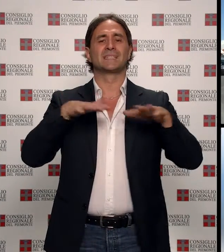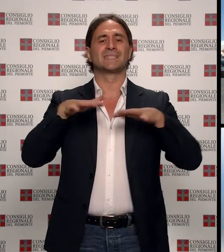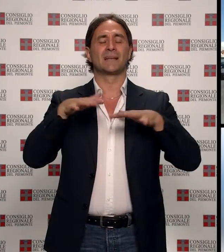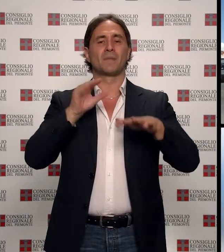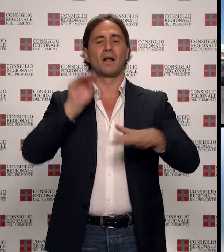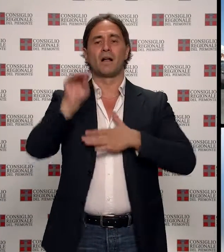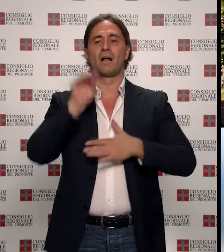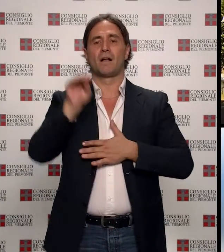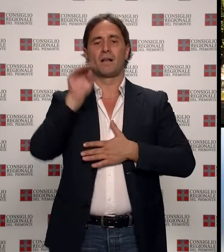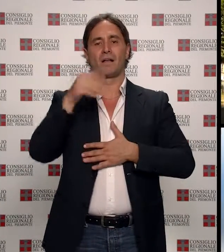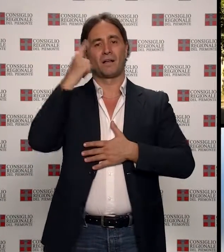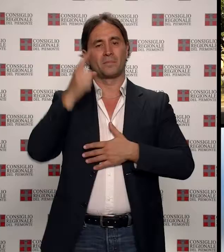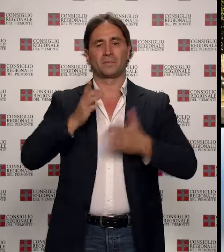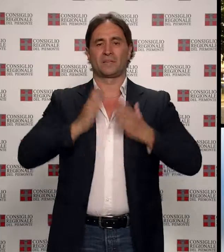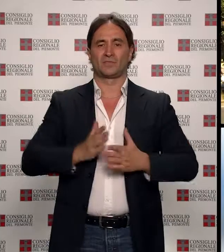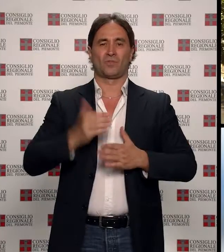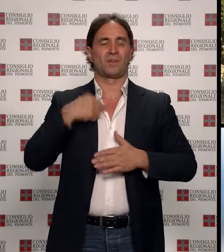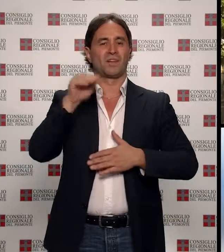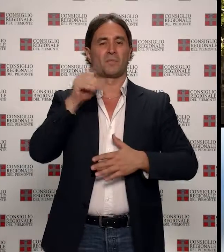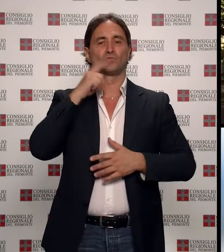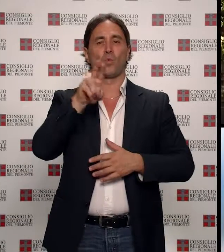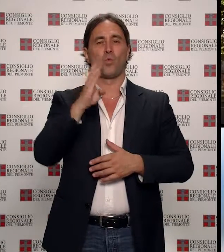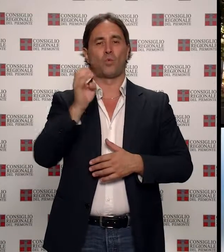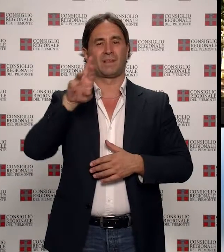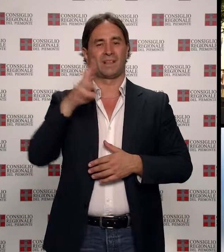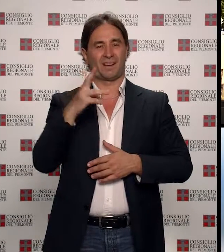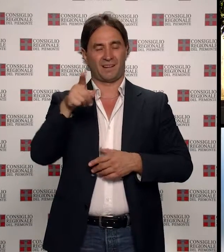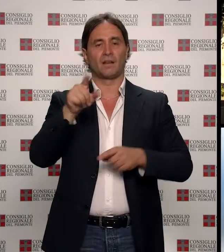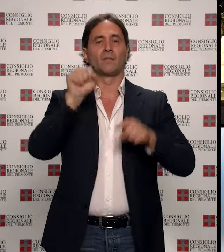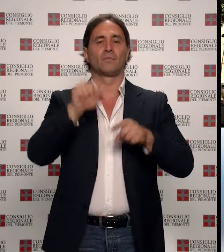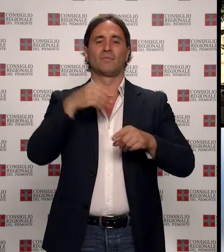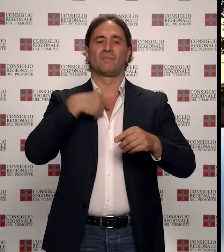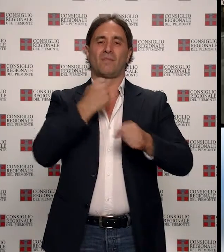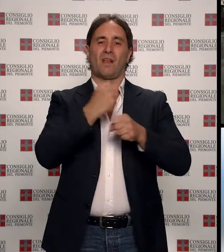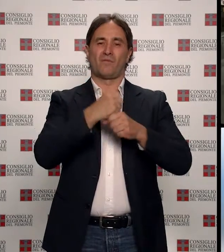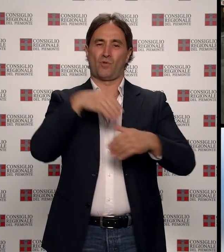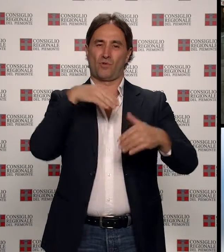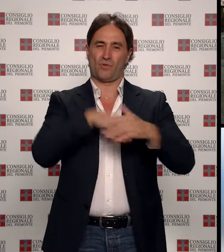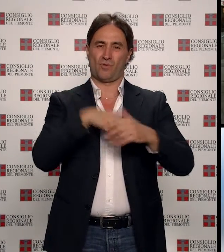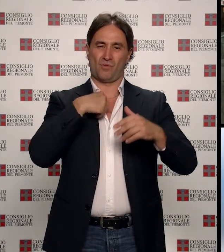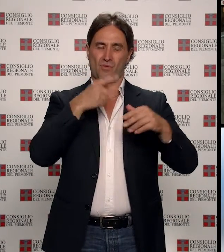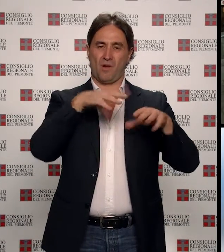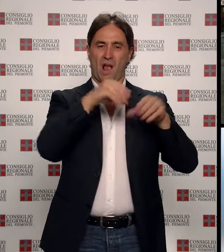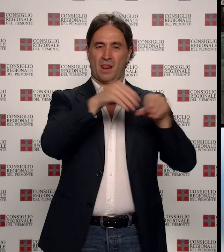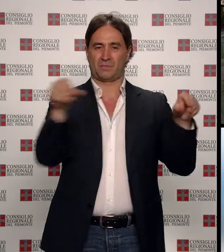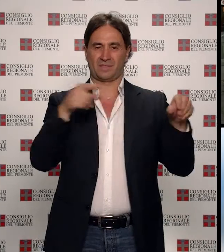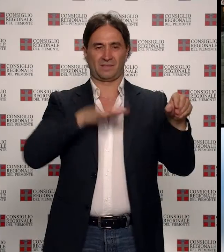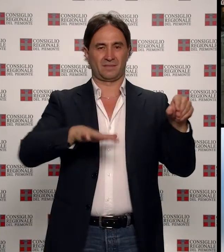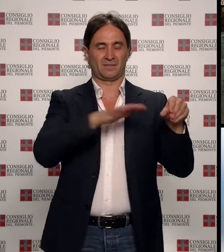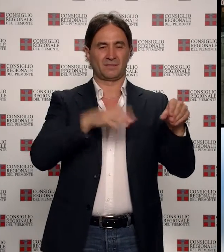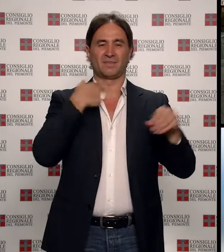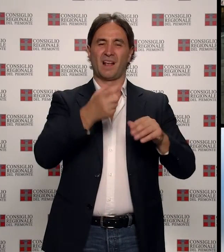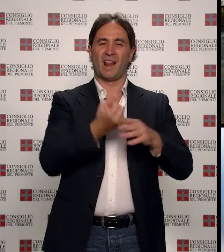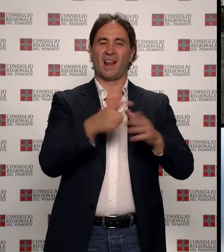di trasporto persone a pagamento tipo Uber di operare sul territorio subalpino. La nuova legge specifica che il servizio di